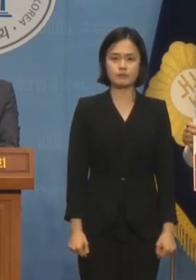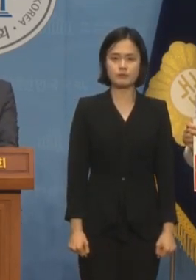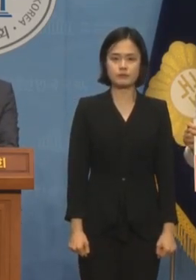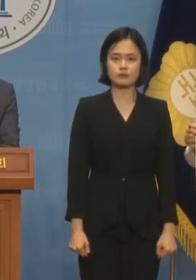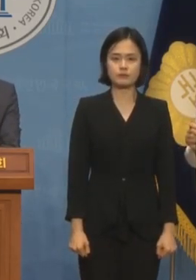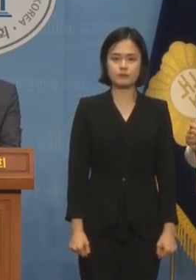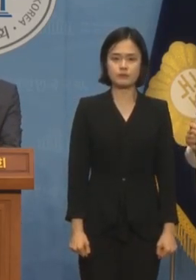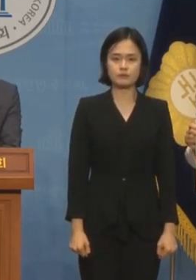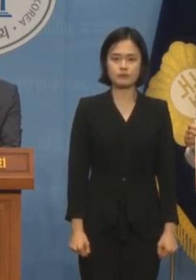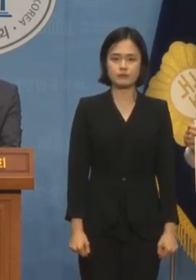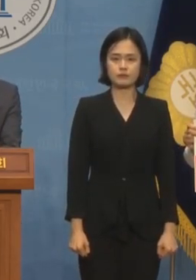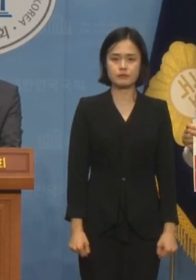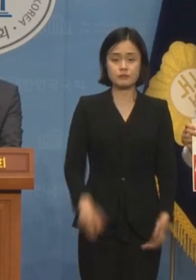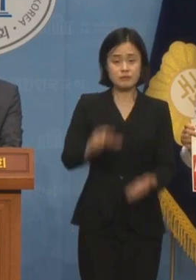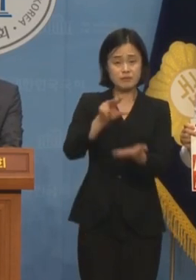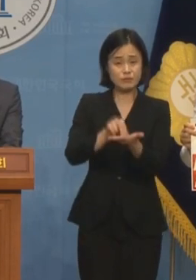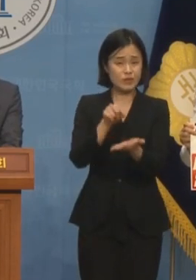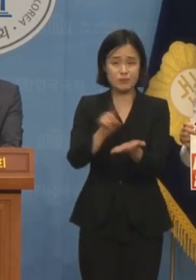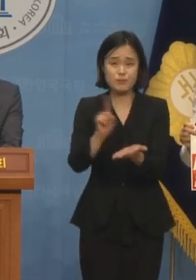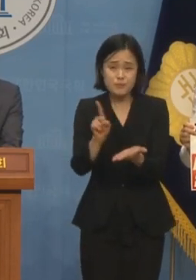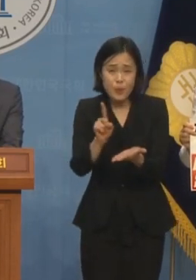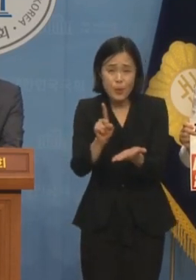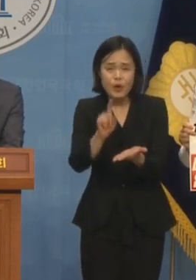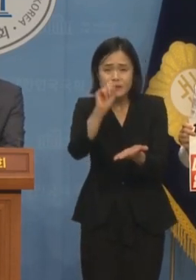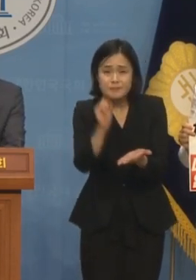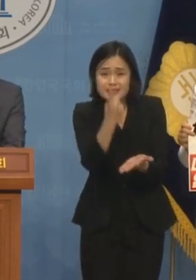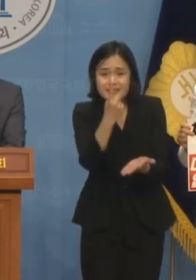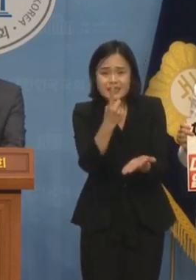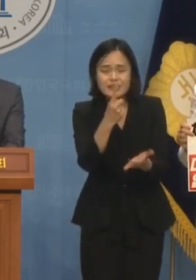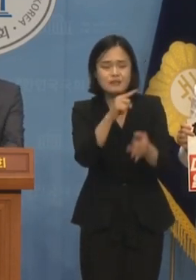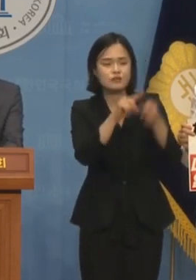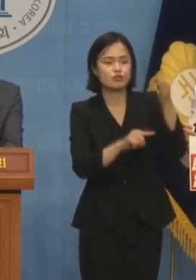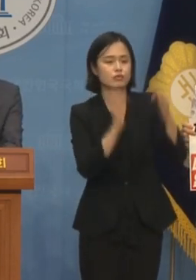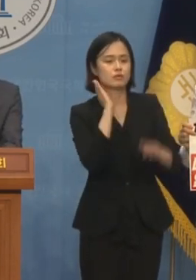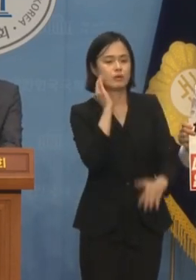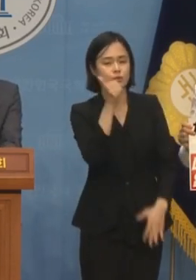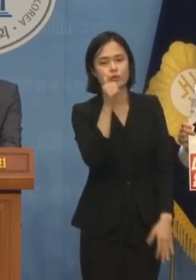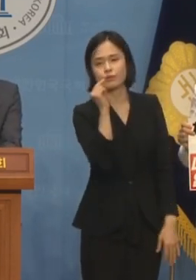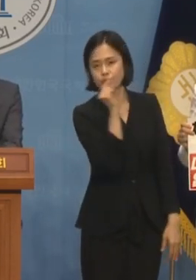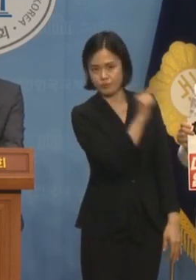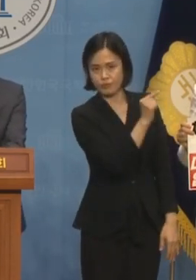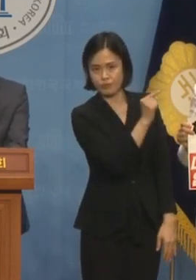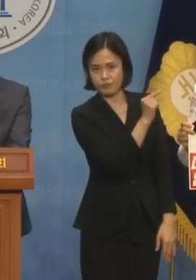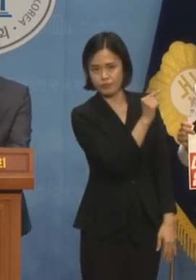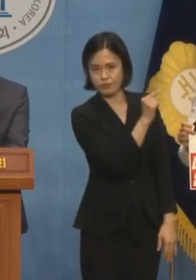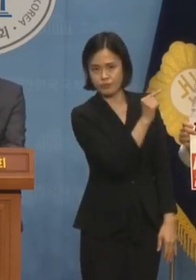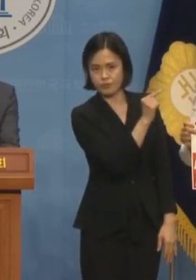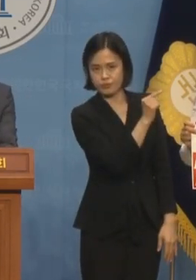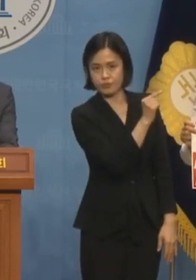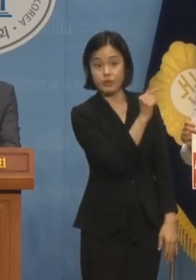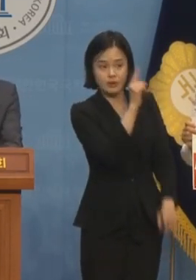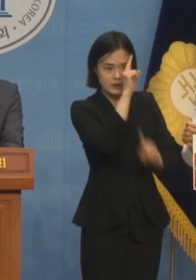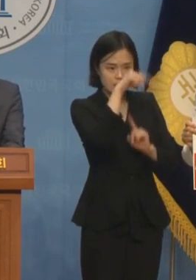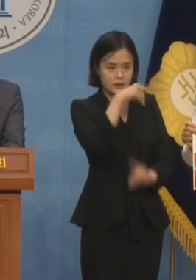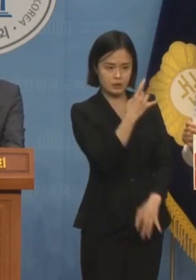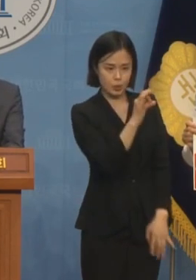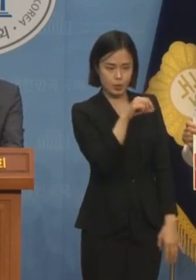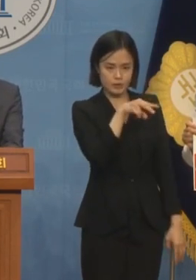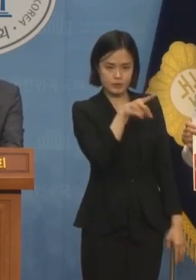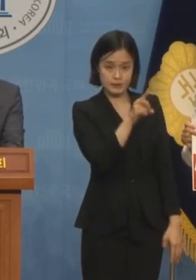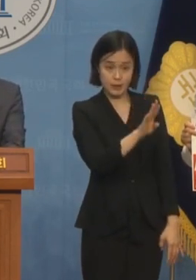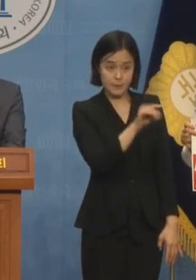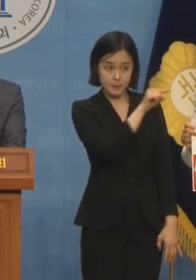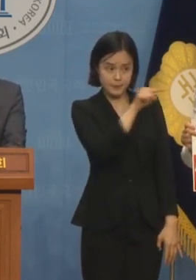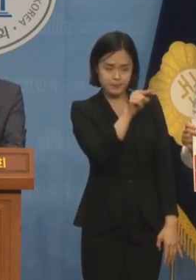이 모든 게 그 한 사람 윤석열 대통령으로부터 시작합니다. 윤석열과 이종섭 장관의 첫 통화